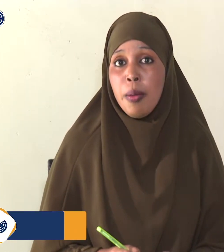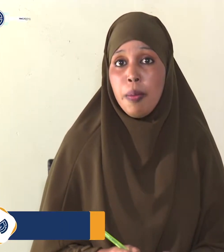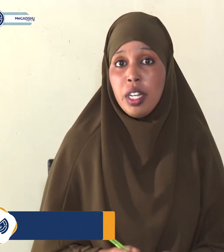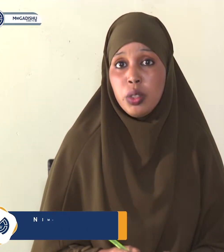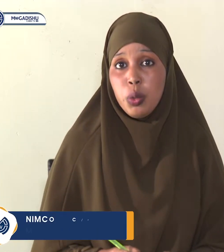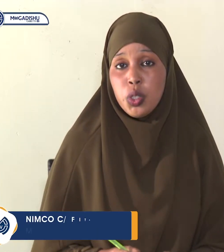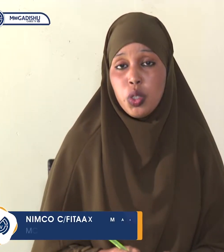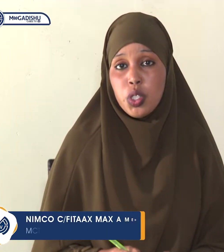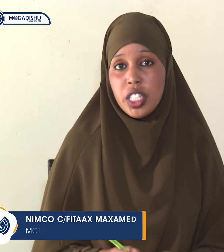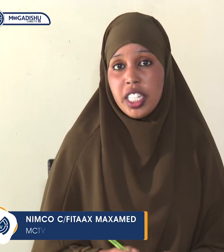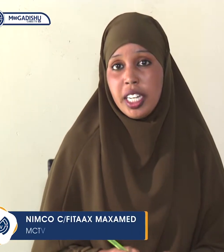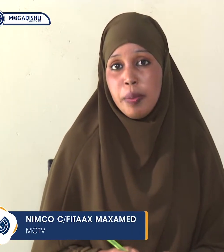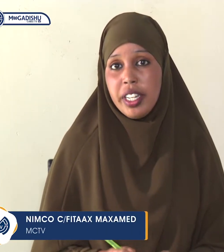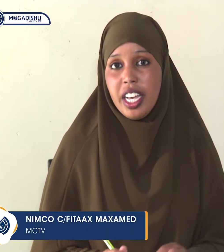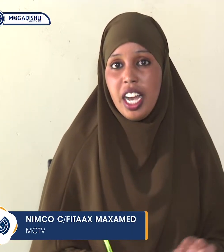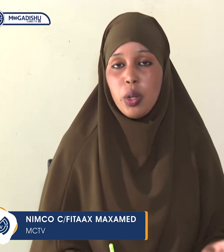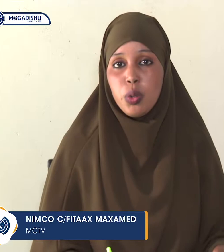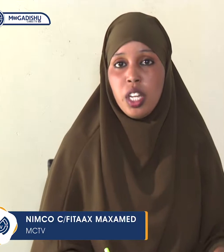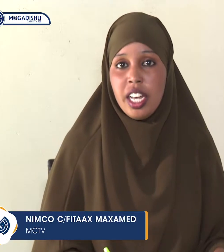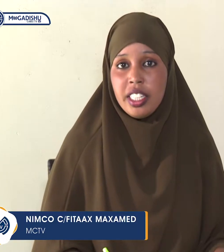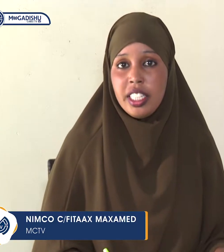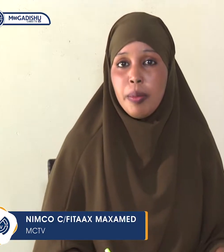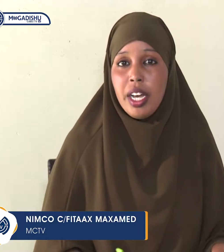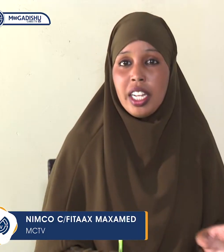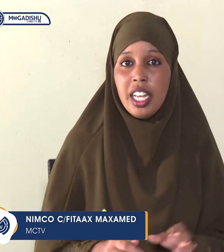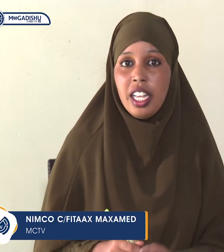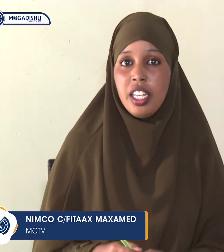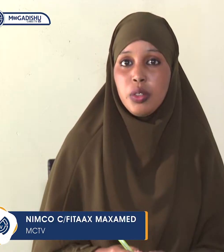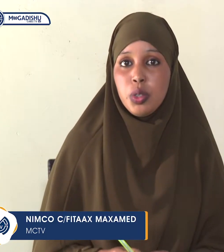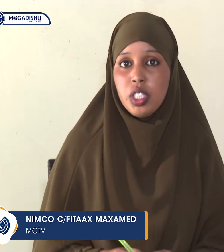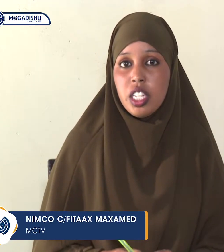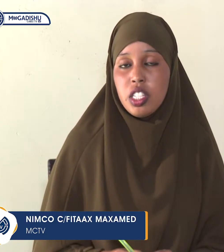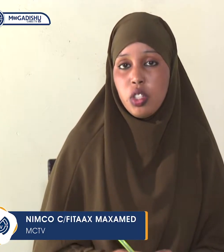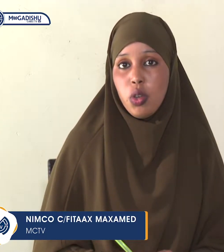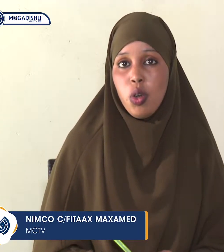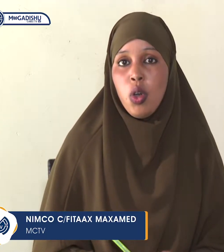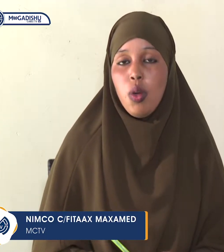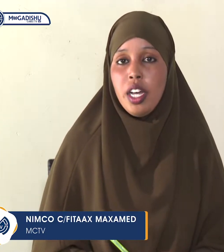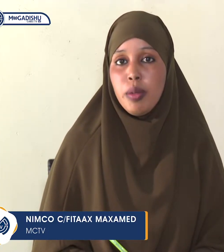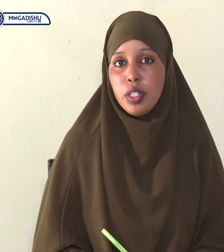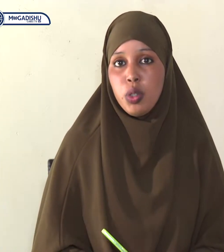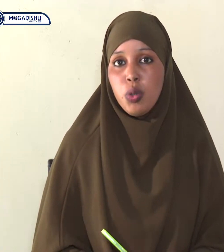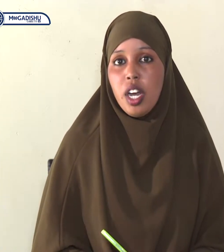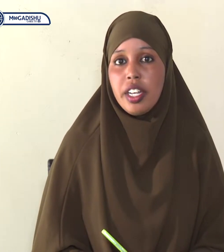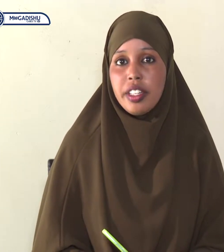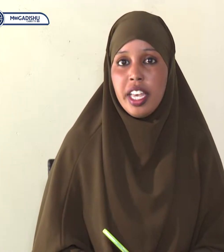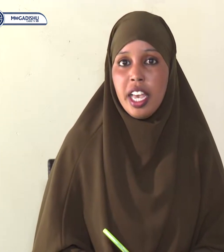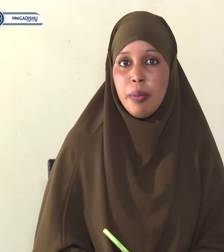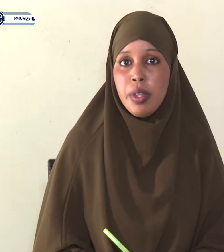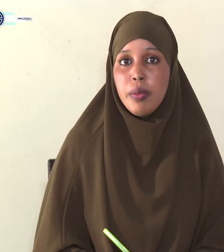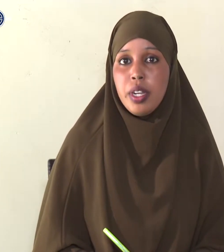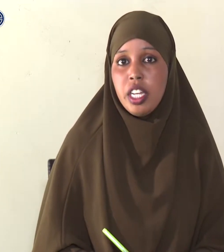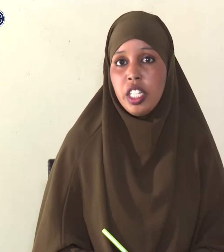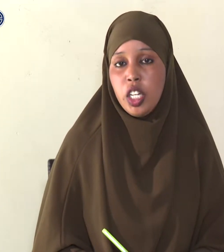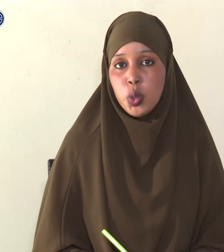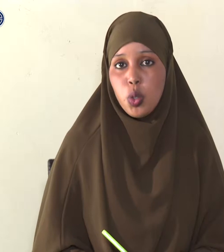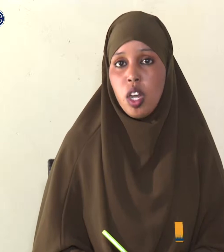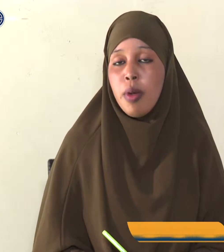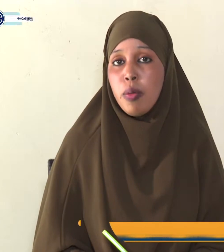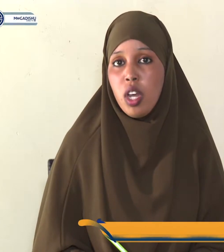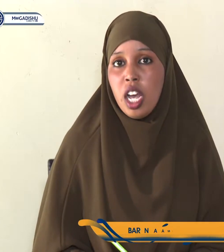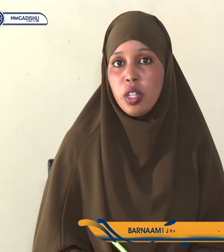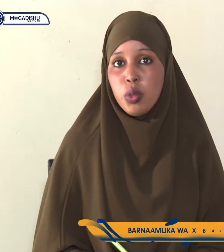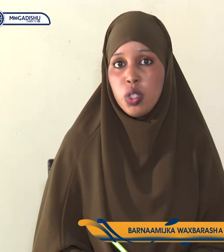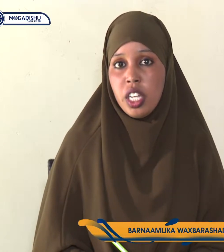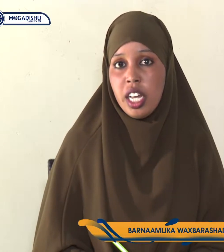waxaa maanta uu si toos idinkaga imanaya xarunta ardayda maqalkale ee dugsiga setco waxaana marti ugu ah rihaam ibraahim canshuur